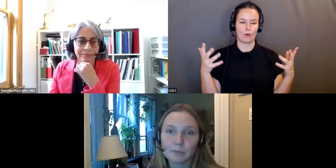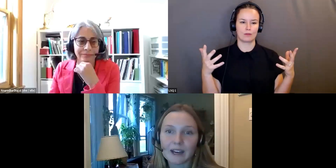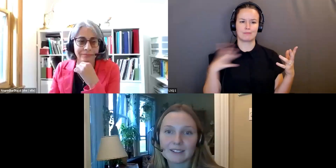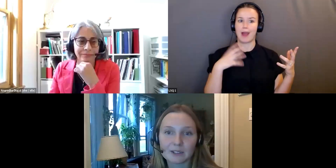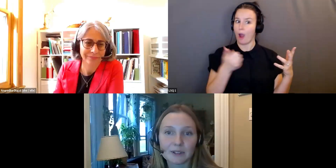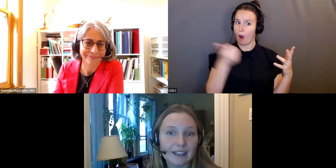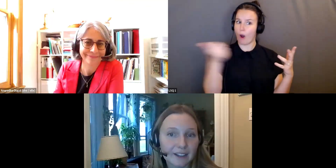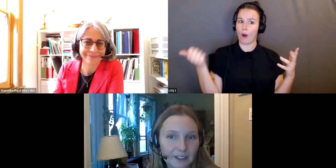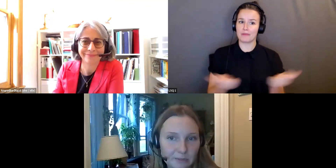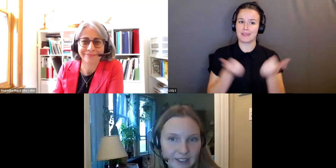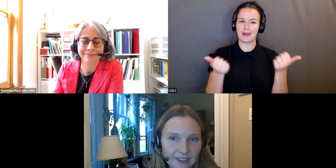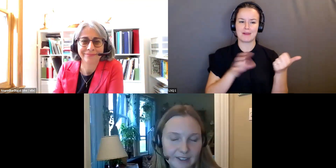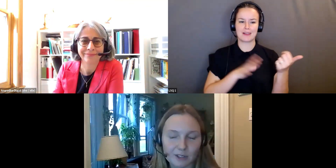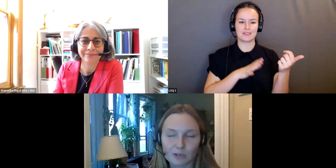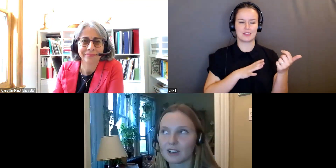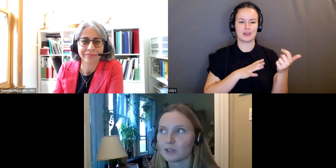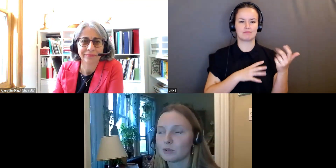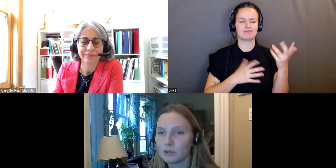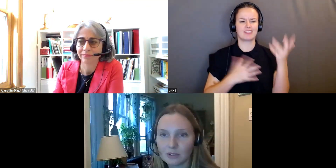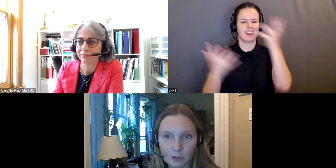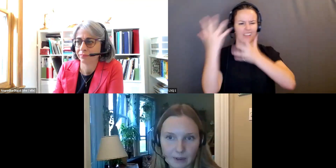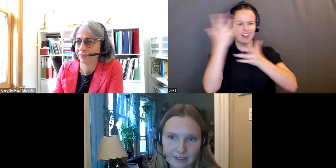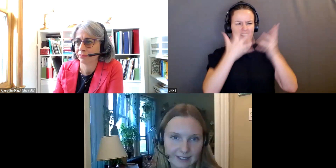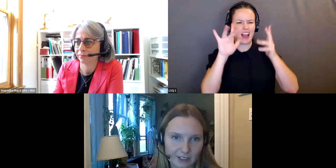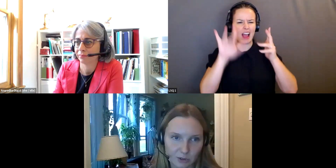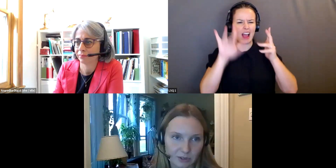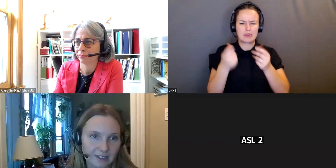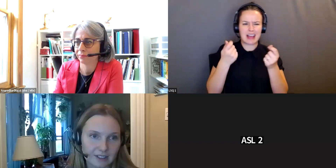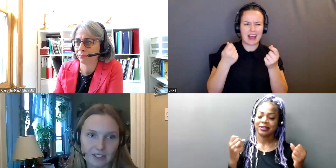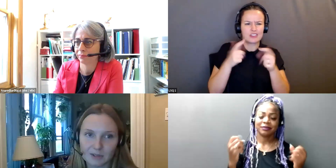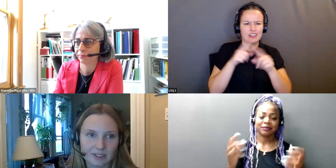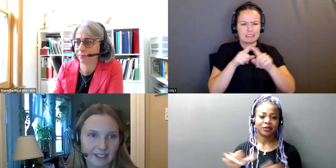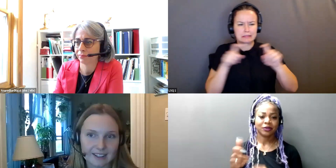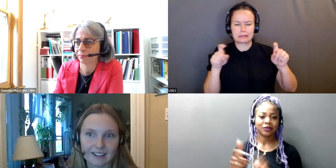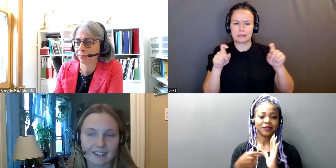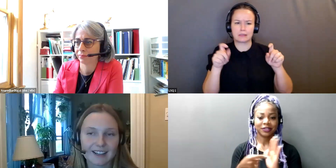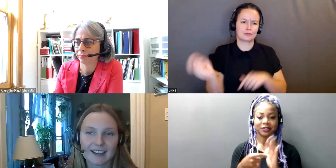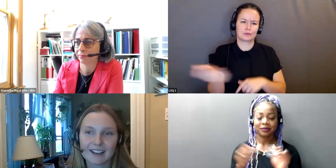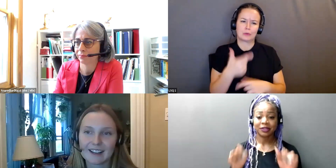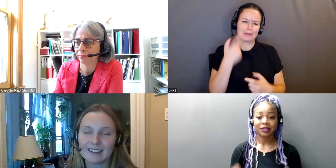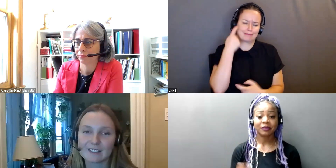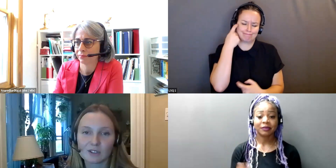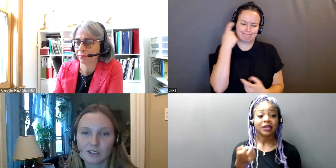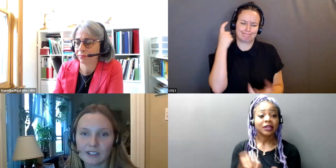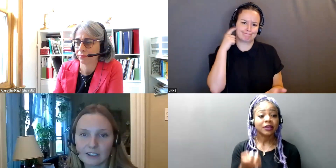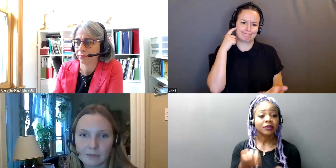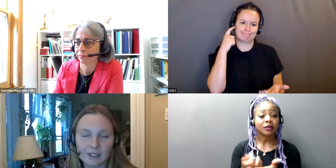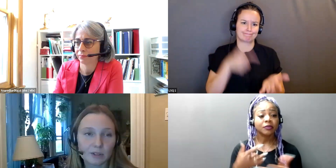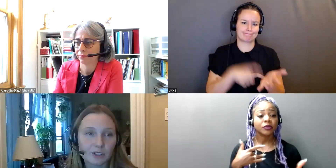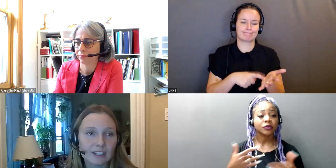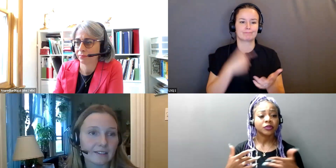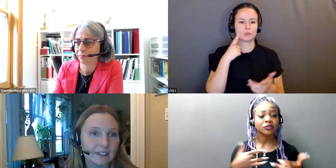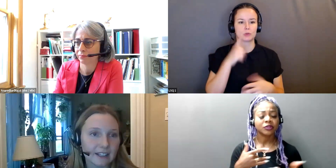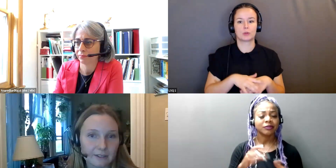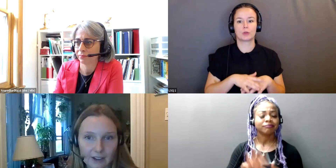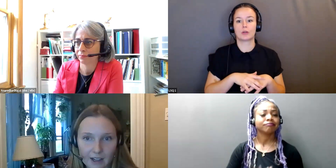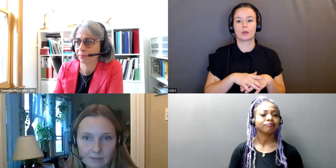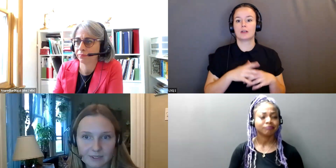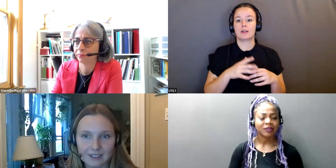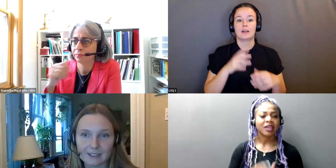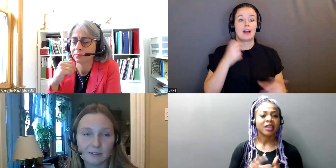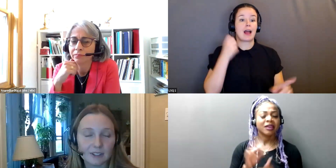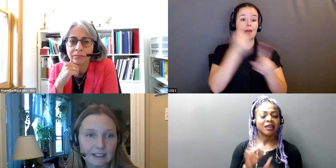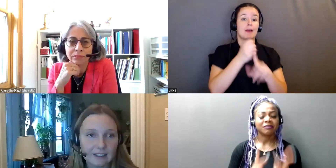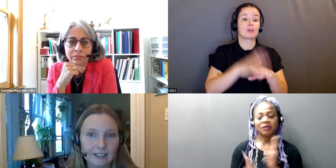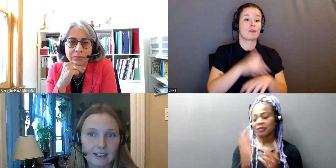Les préoccupations économiques sont dans toutes nos pensées ces jours-ci, j'en suis certaine. Les enjeux économiques touchent la vie des